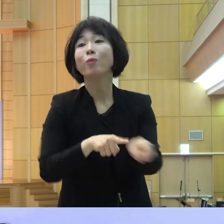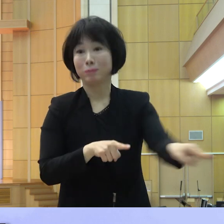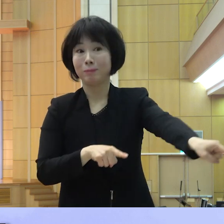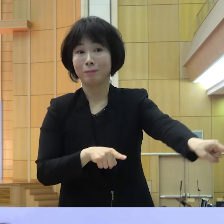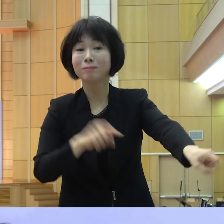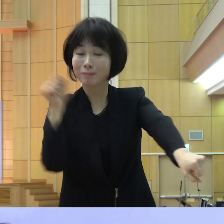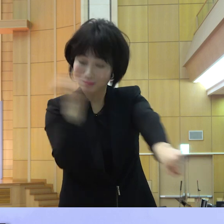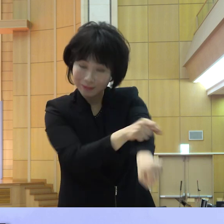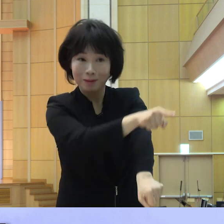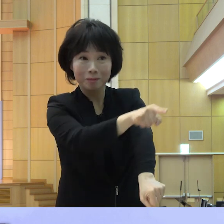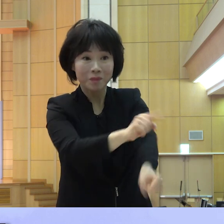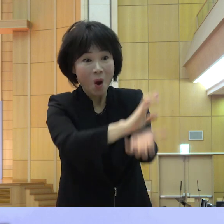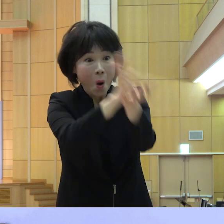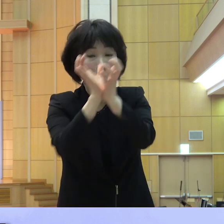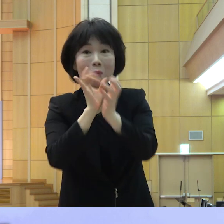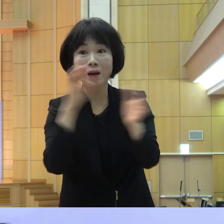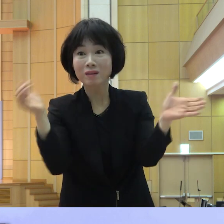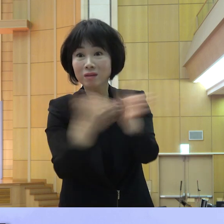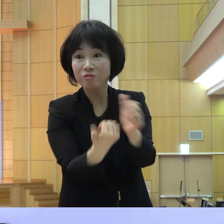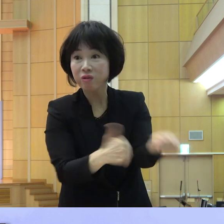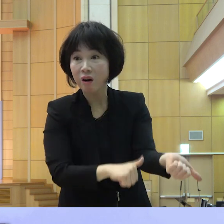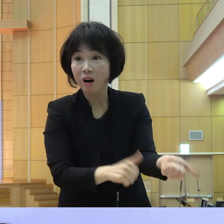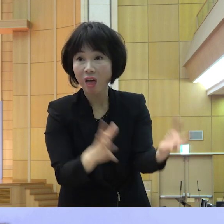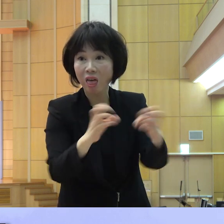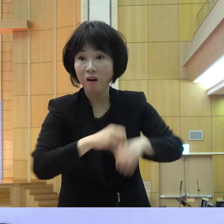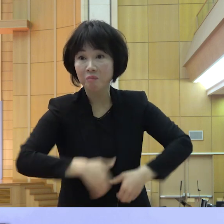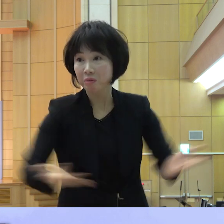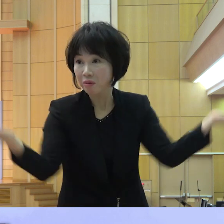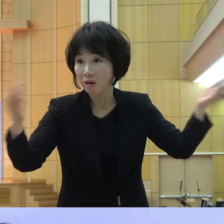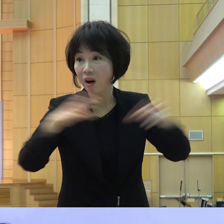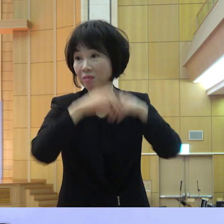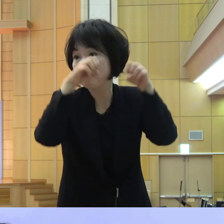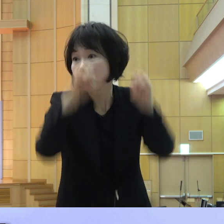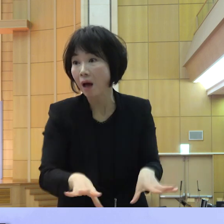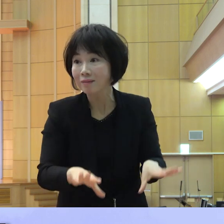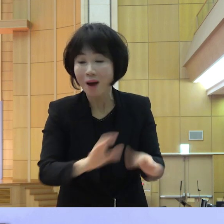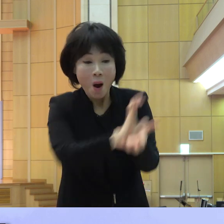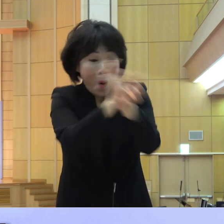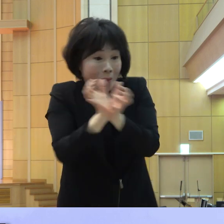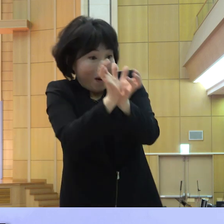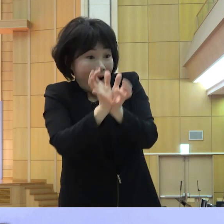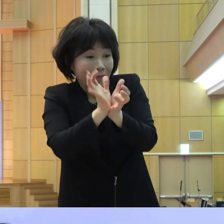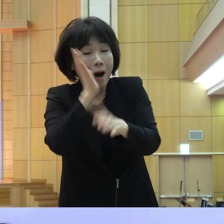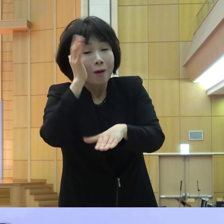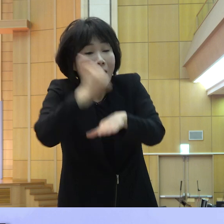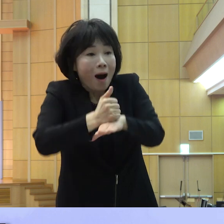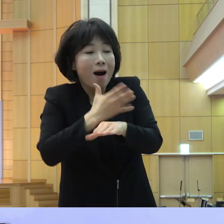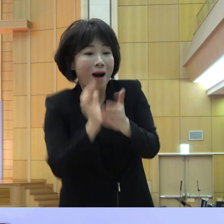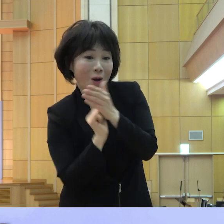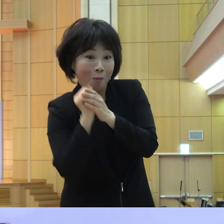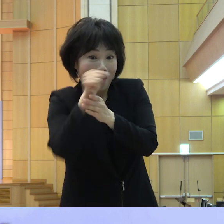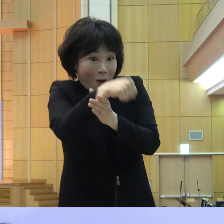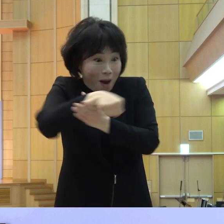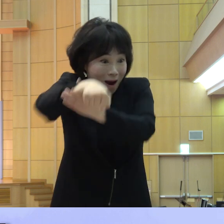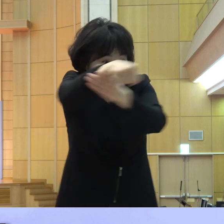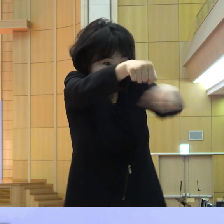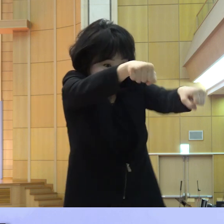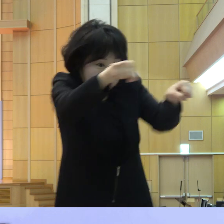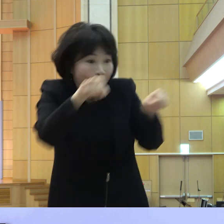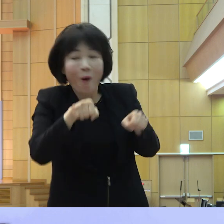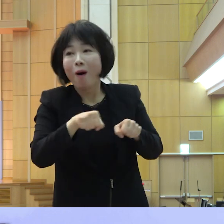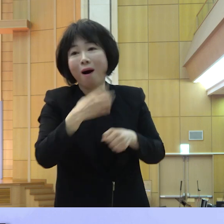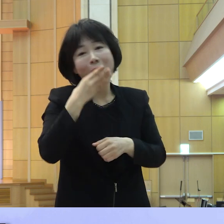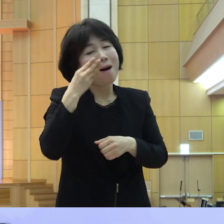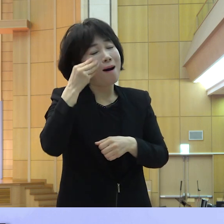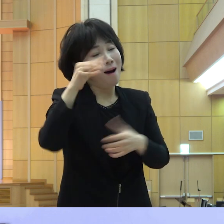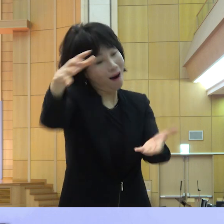됐다고 하더라도 인생으로 살다가 인생으로 죽는다면 결국에는 빈손인데 무슨 의미가 있냐 이 말이에요. 결과에 가서 무슨 의미가